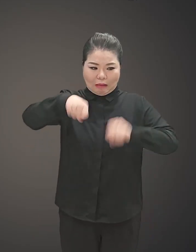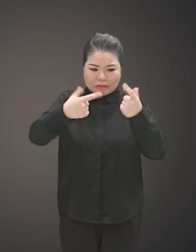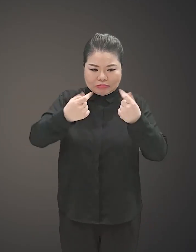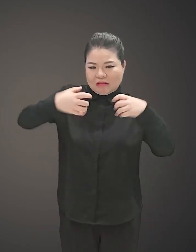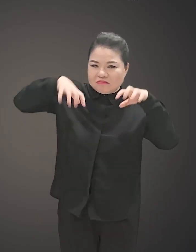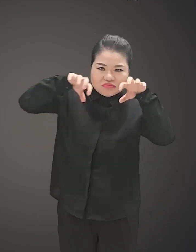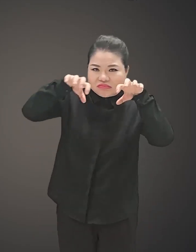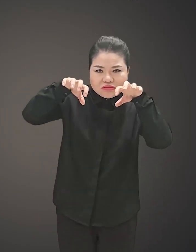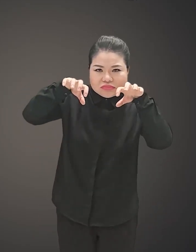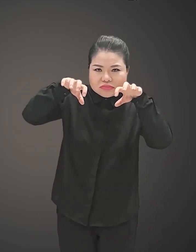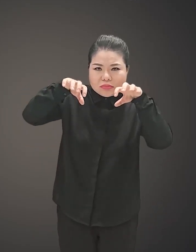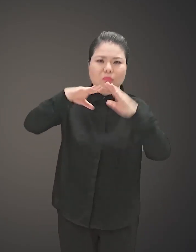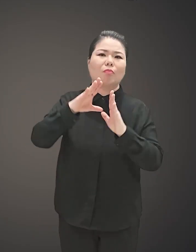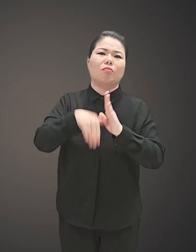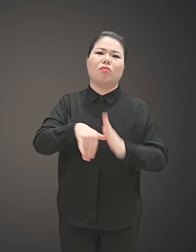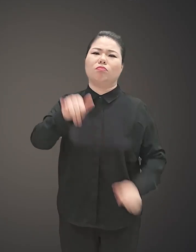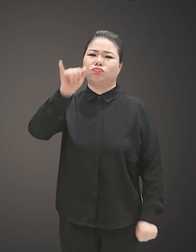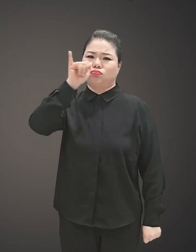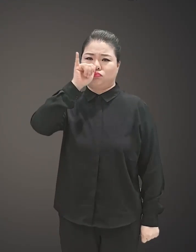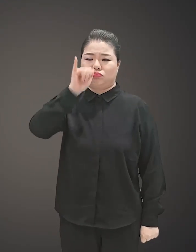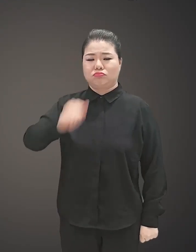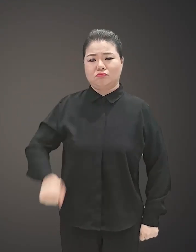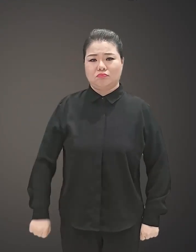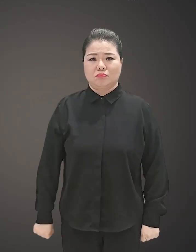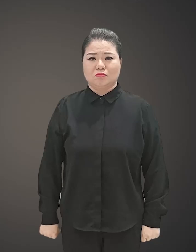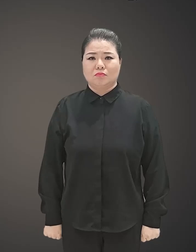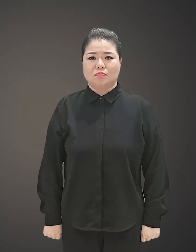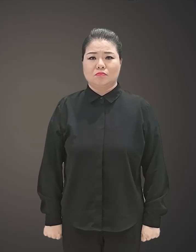짐승처럼 으르렁거리질 않나.